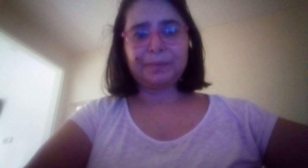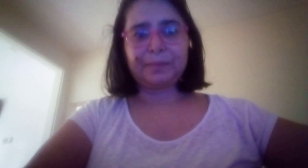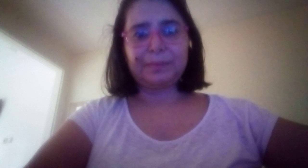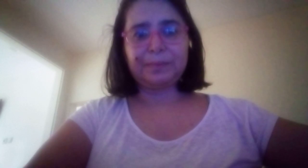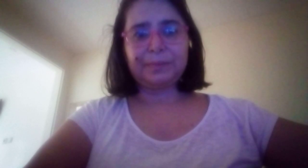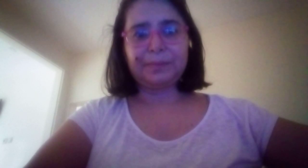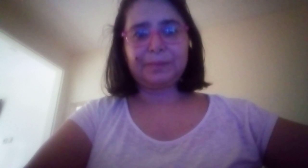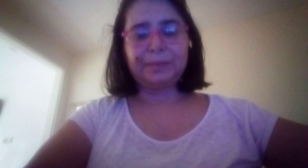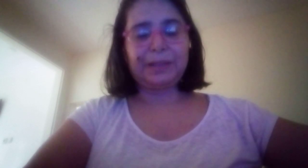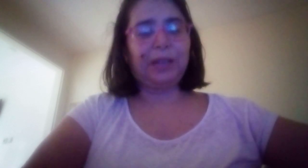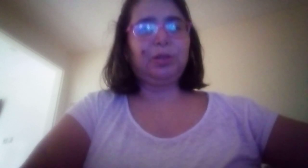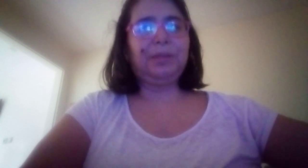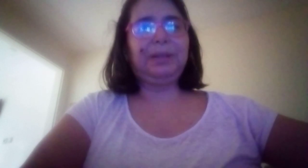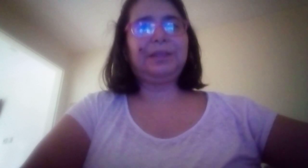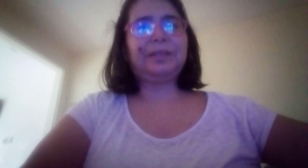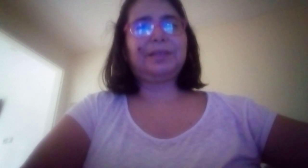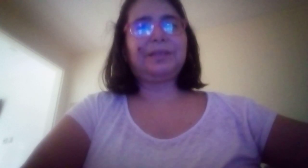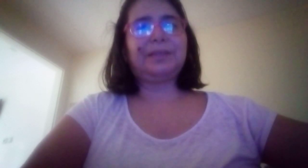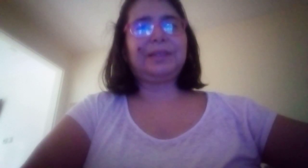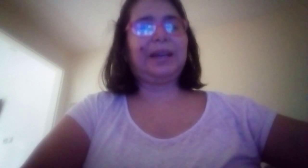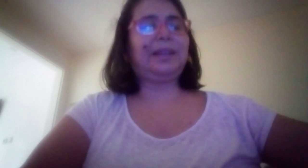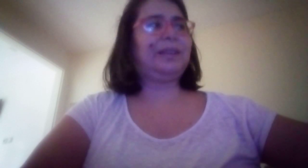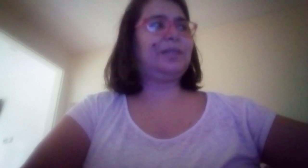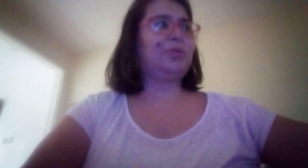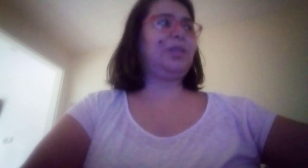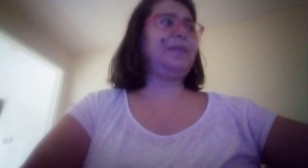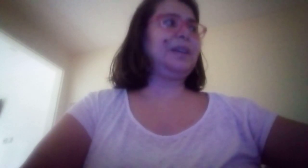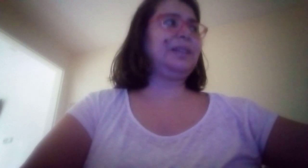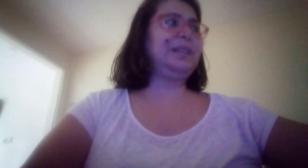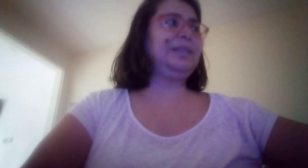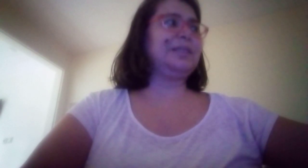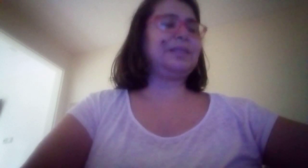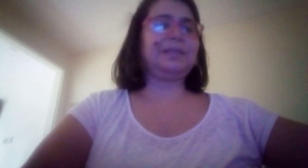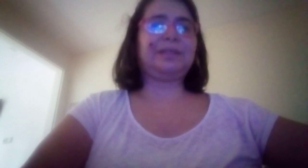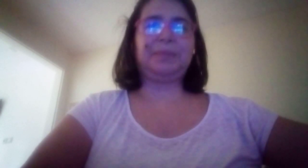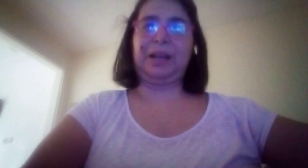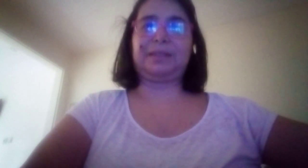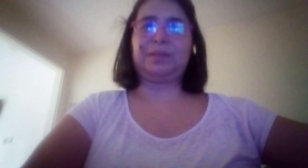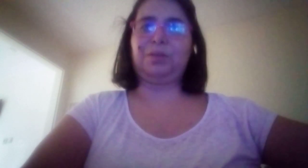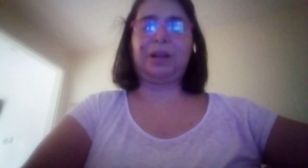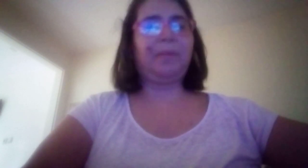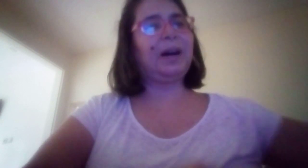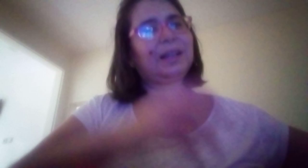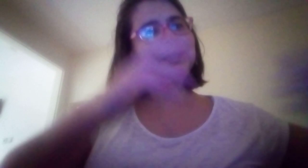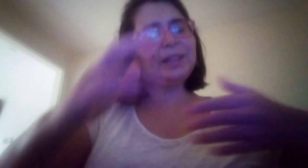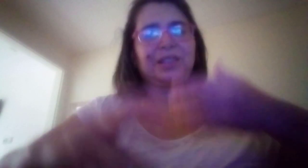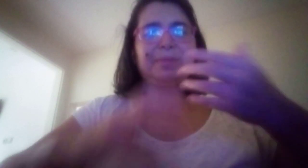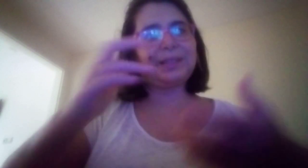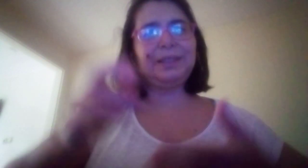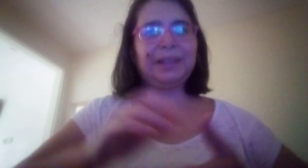ki Yani olabilir yani coğraf Kaderindir biraz doğru ama hayatını değiştirmek senin